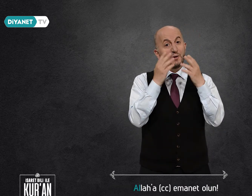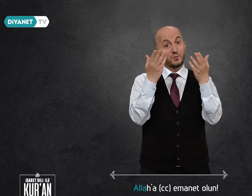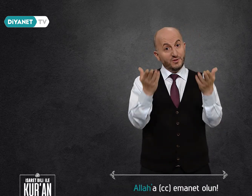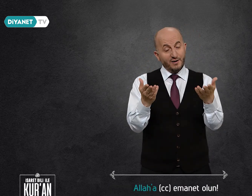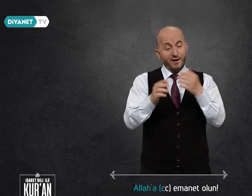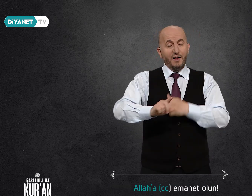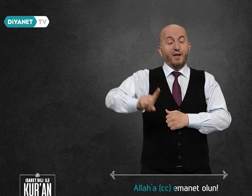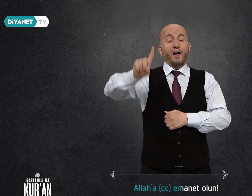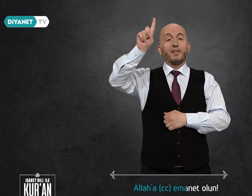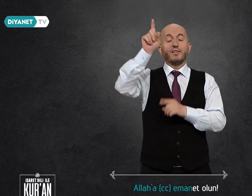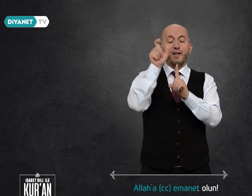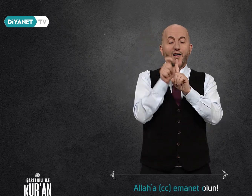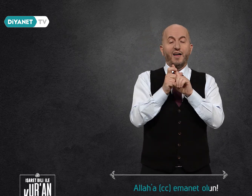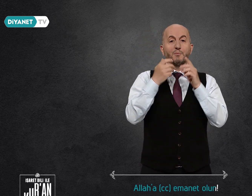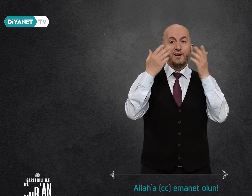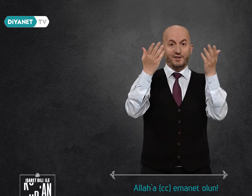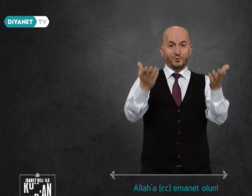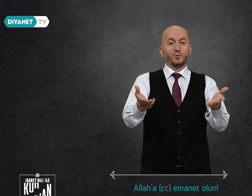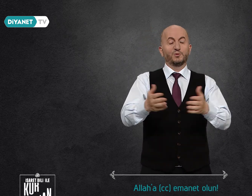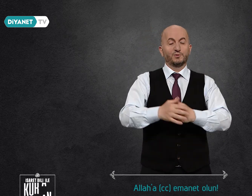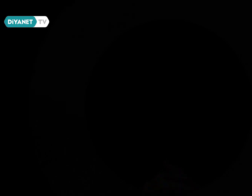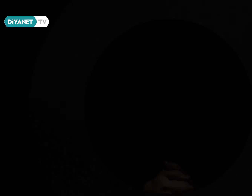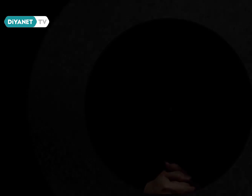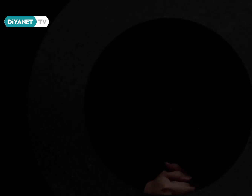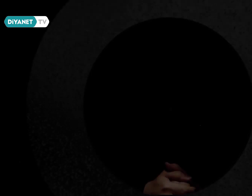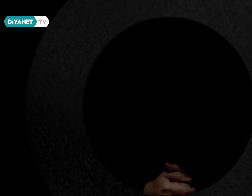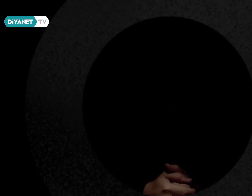Allah'a emanet olun sağ olun o